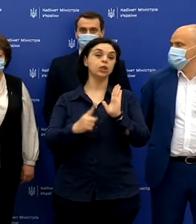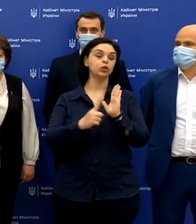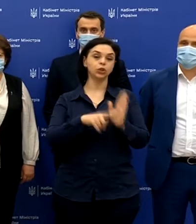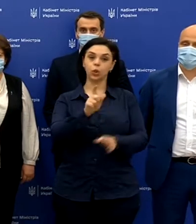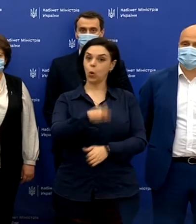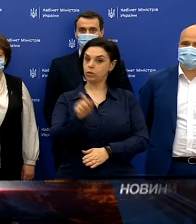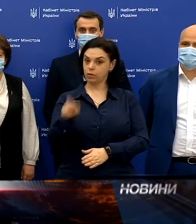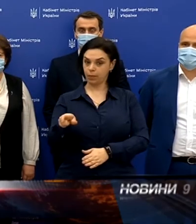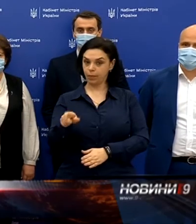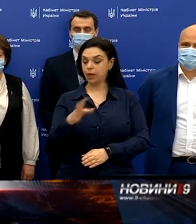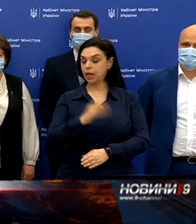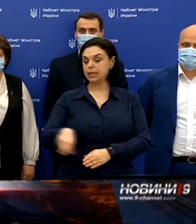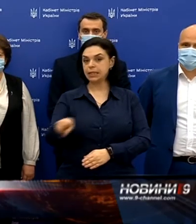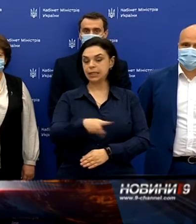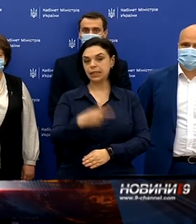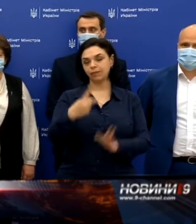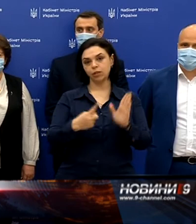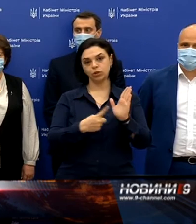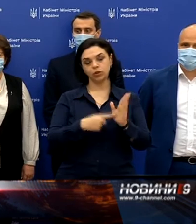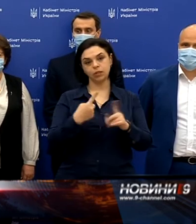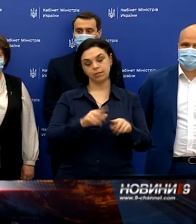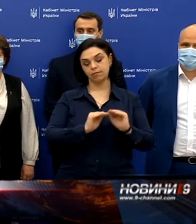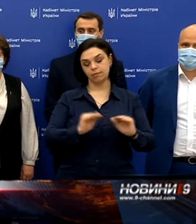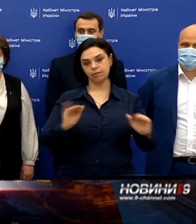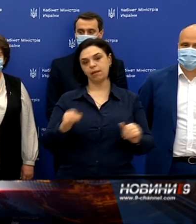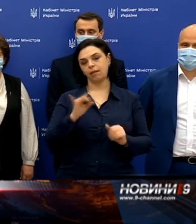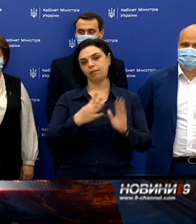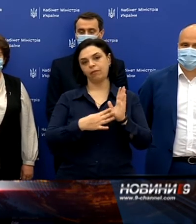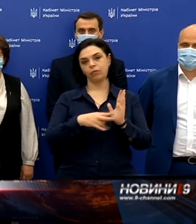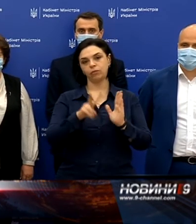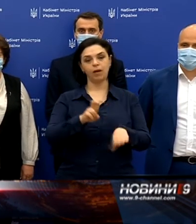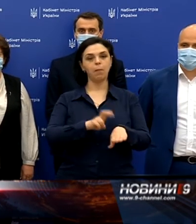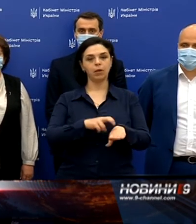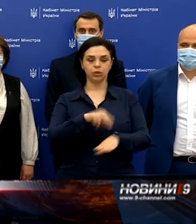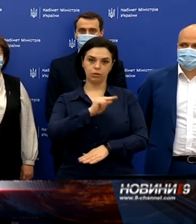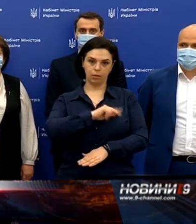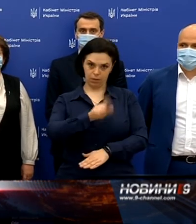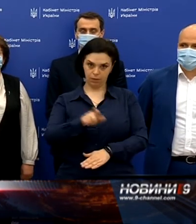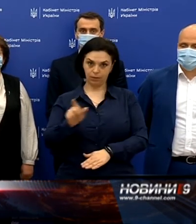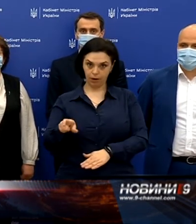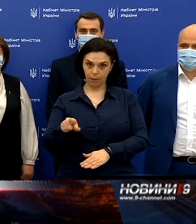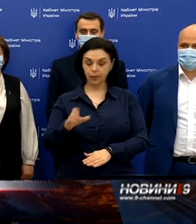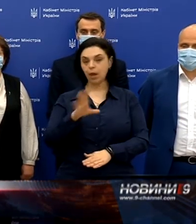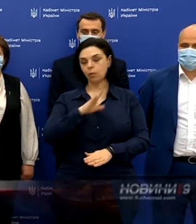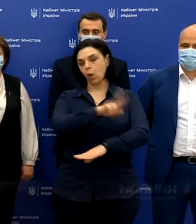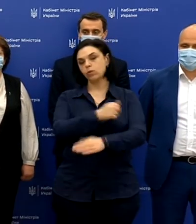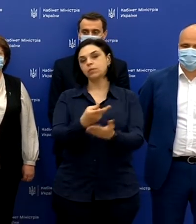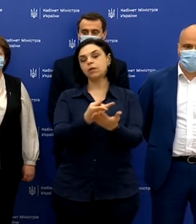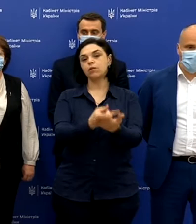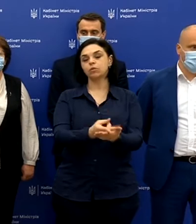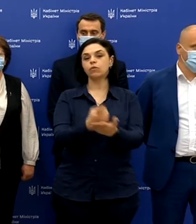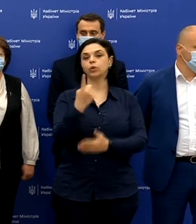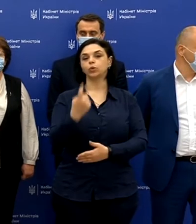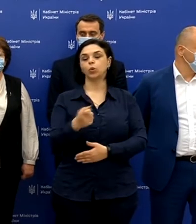366 осіб. З них 26 дітей та 92 медичних працівника. Було госпіталізовано